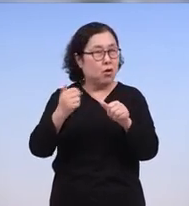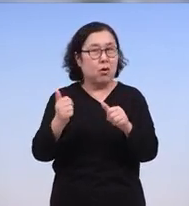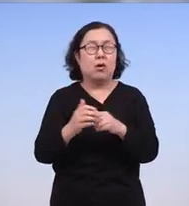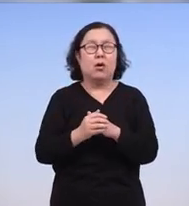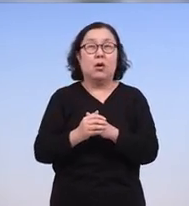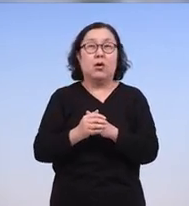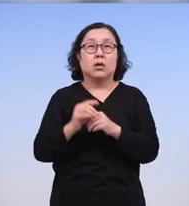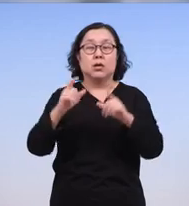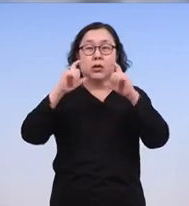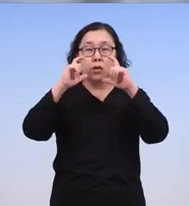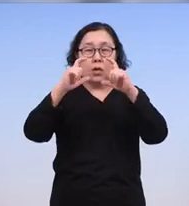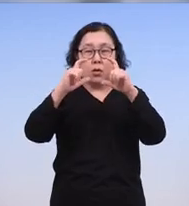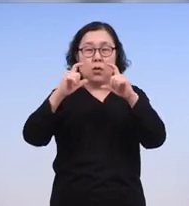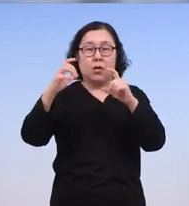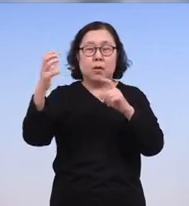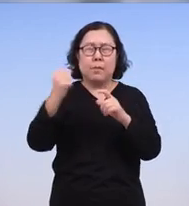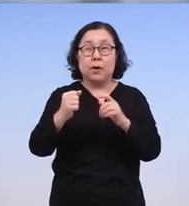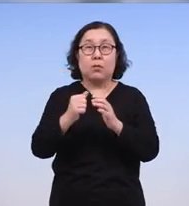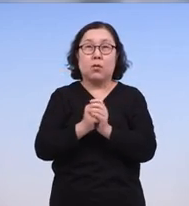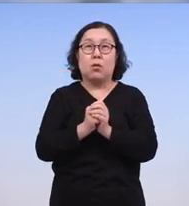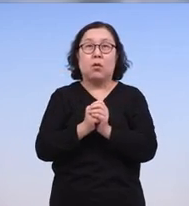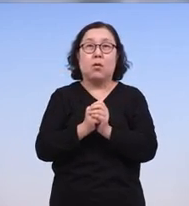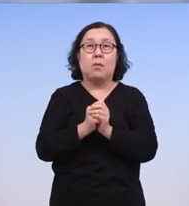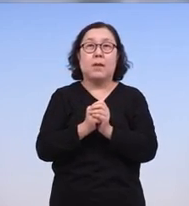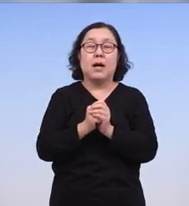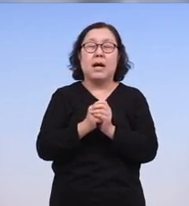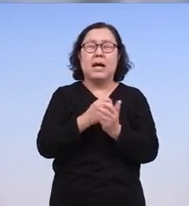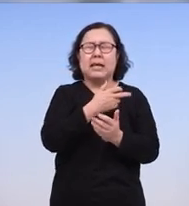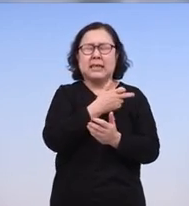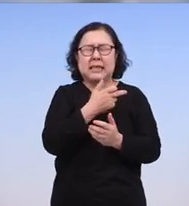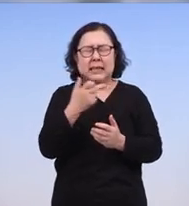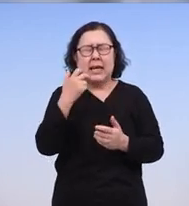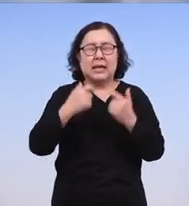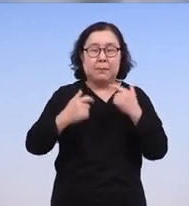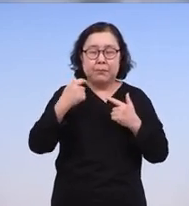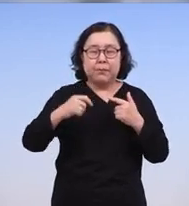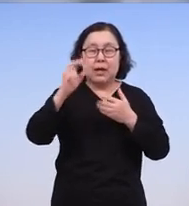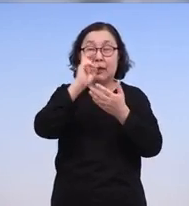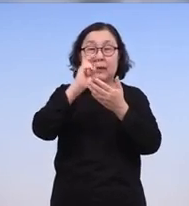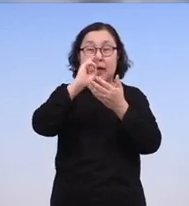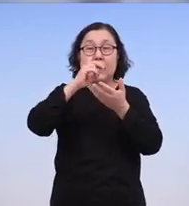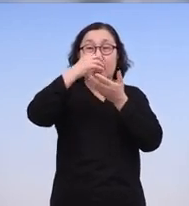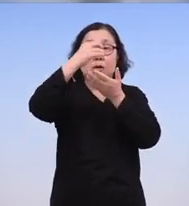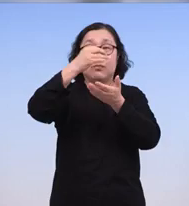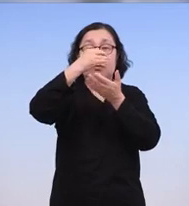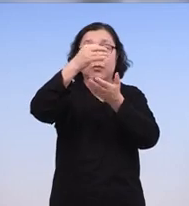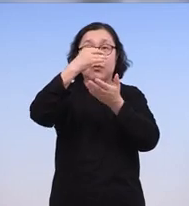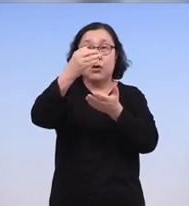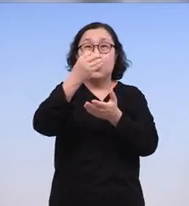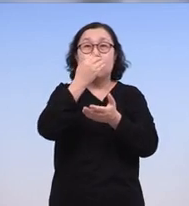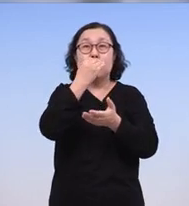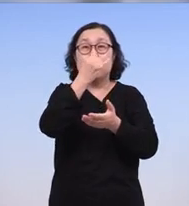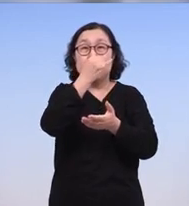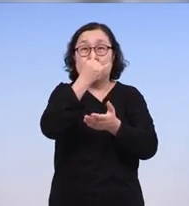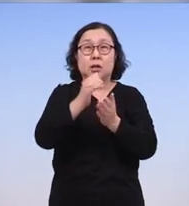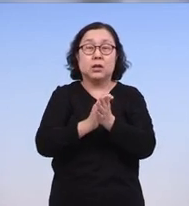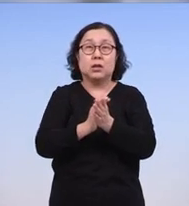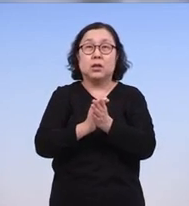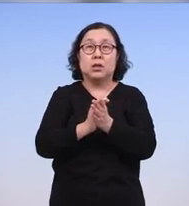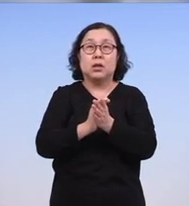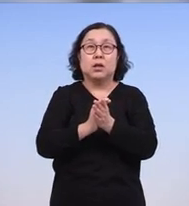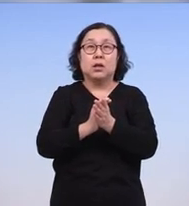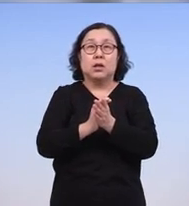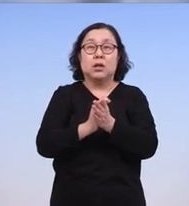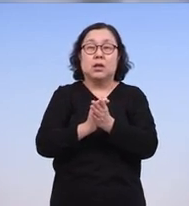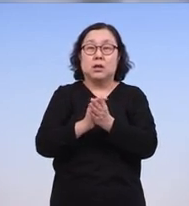이야기했는데 그 선고를 받고 복도가 떠나가도록 그 찬양을 부를 수 있는 건 진시황하고 황제하고 딱